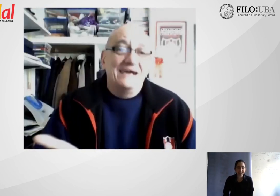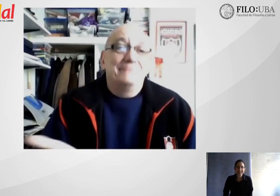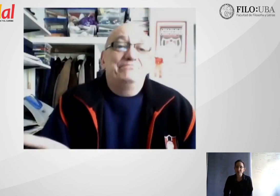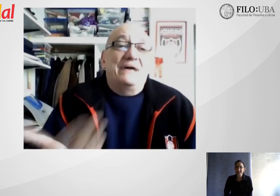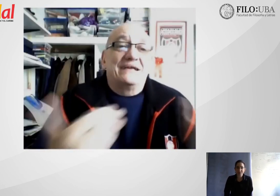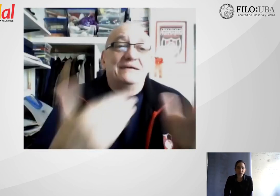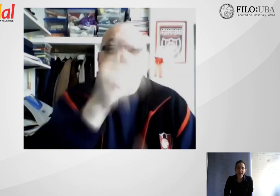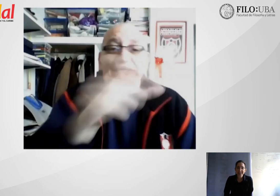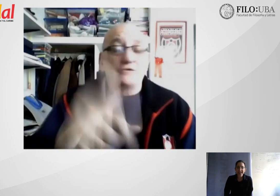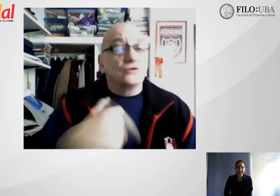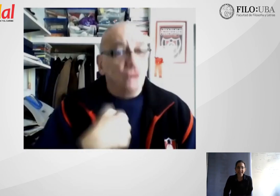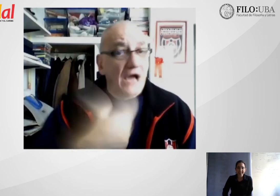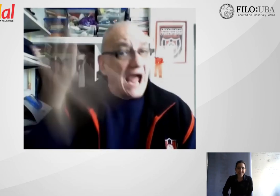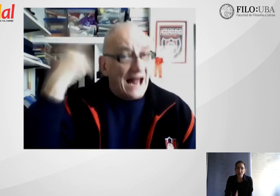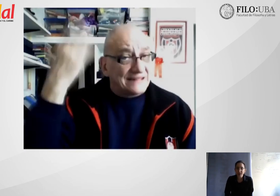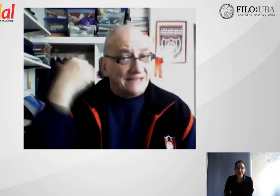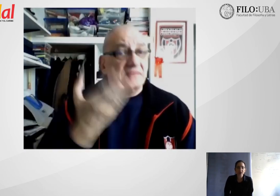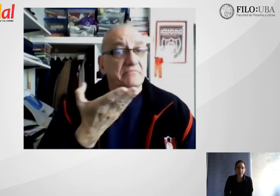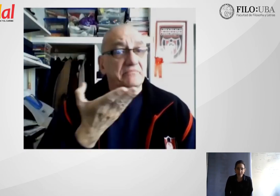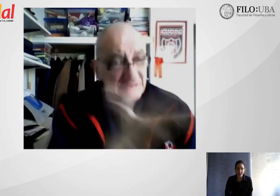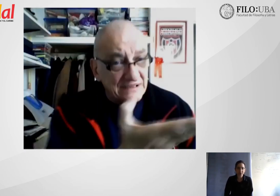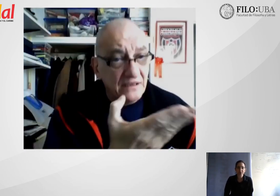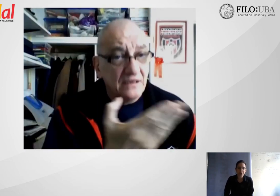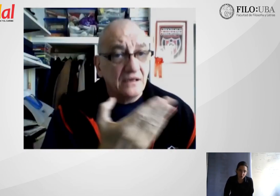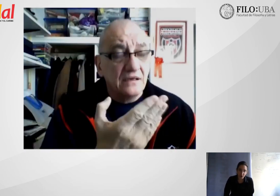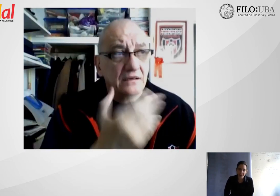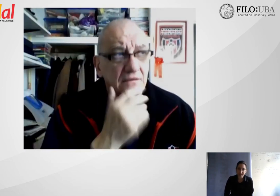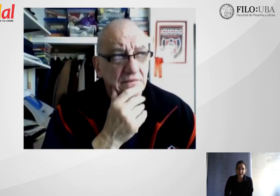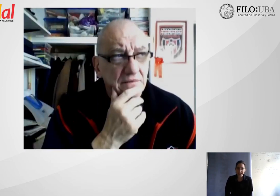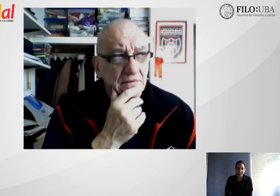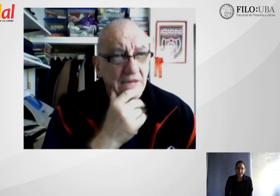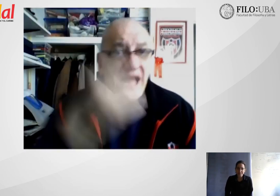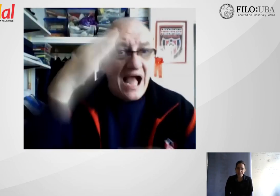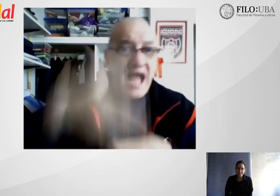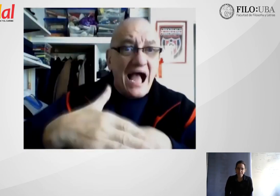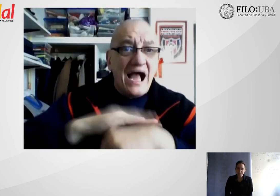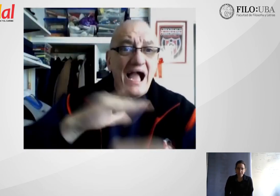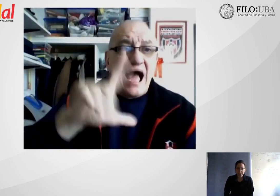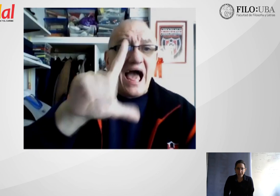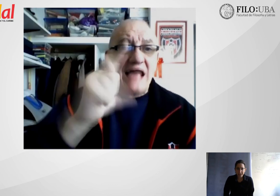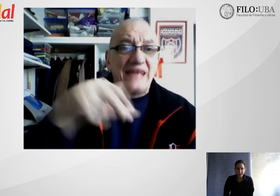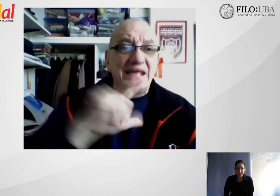vayan a las asociaciones, que se contacten con las personas sordas.